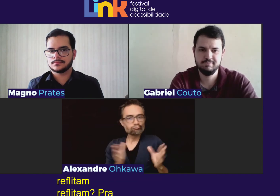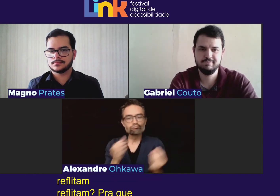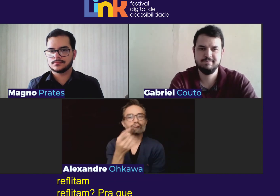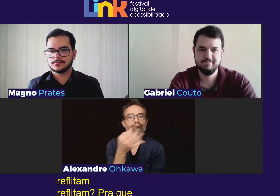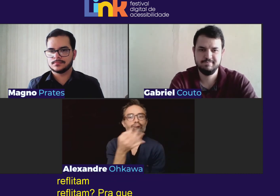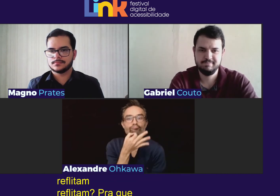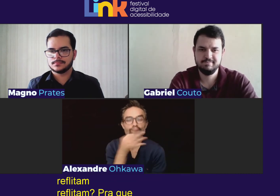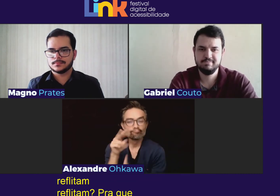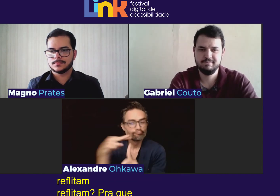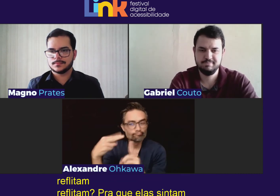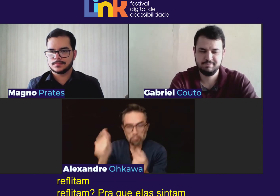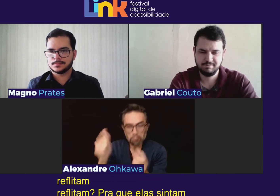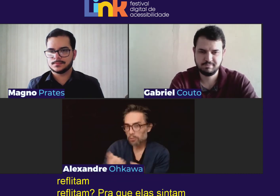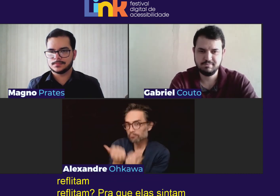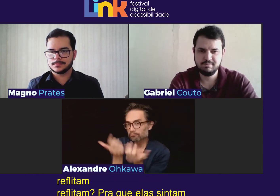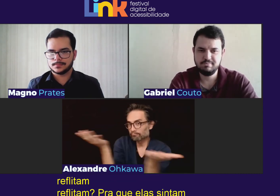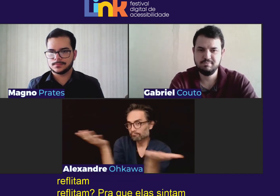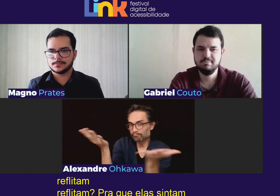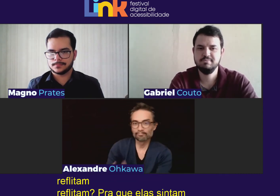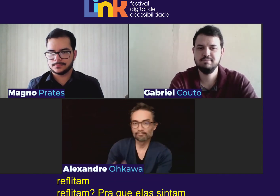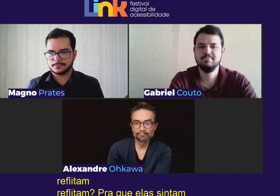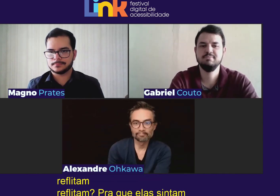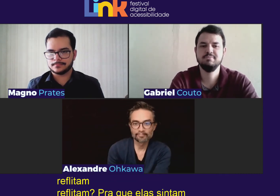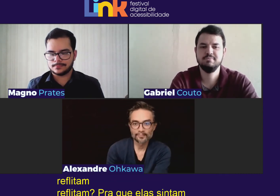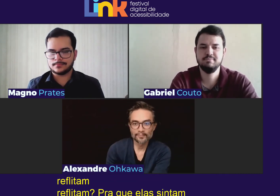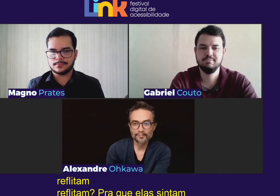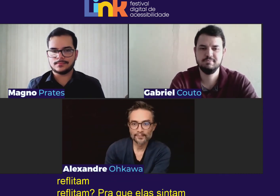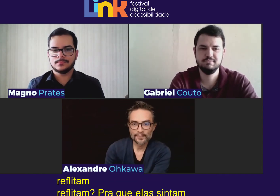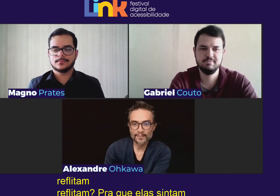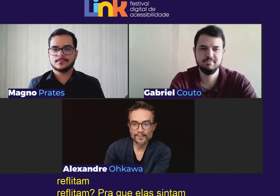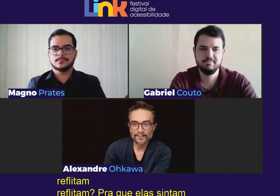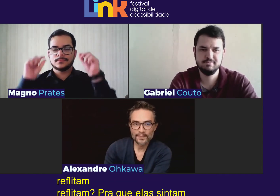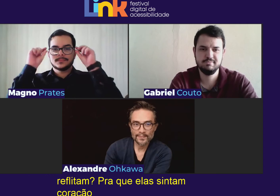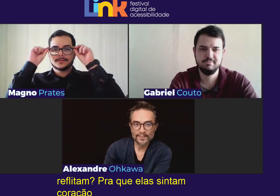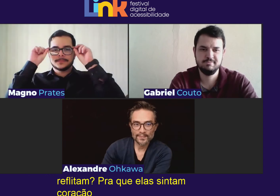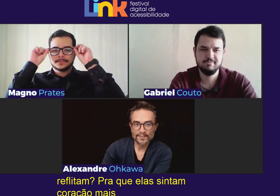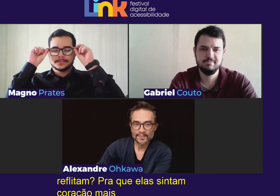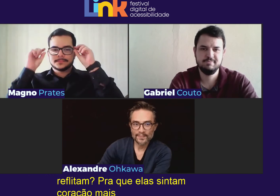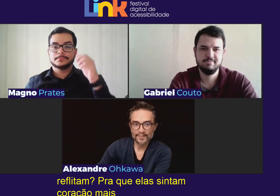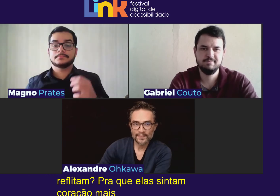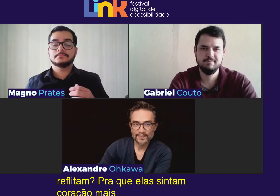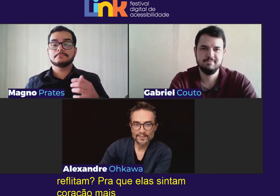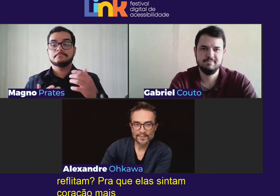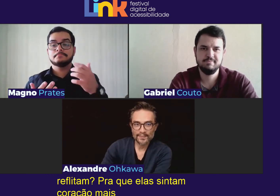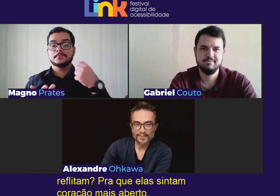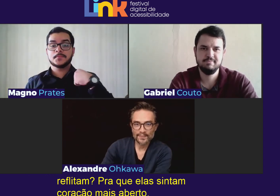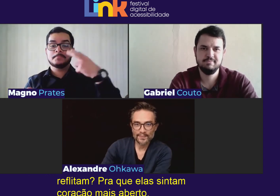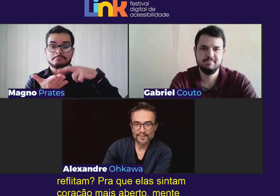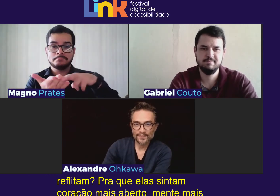sintam o coração mais aberto, a mente mais aberta, para que mude a sua perspectiva. O que vocês têm a falar?